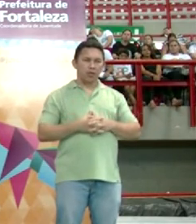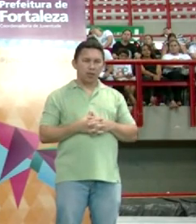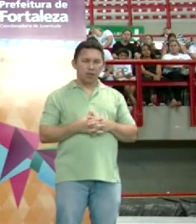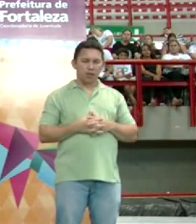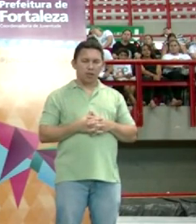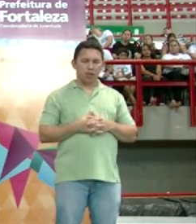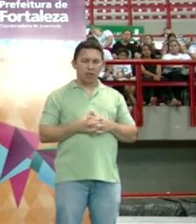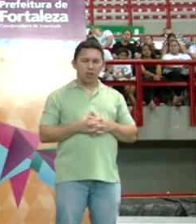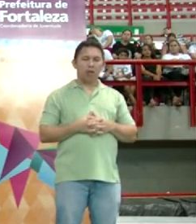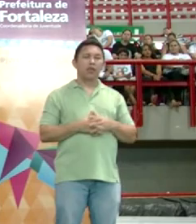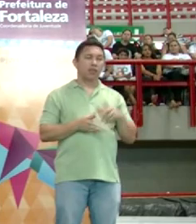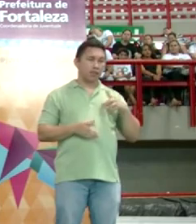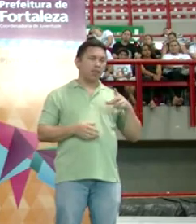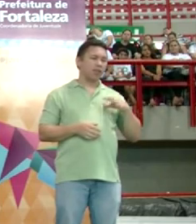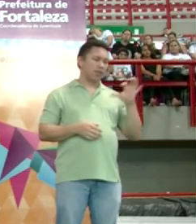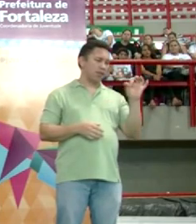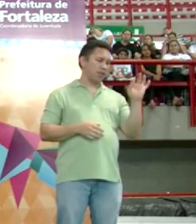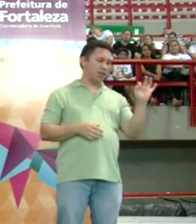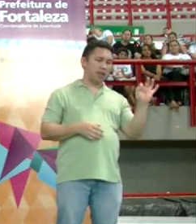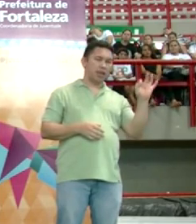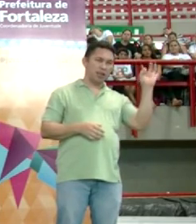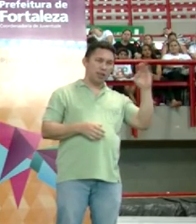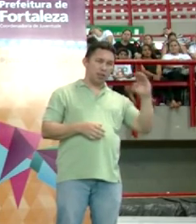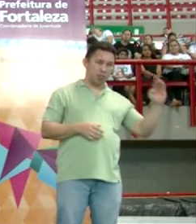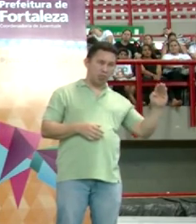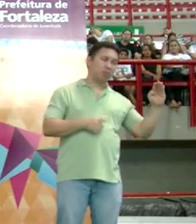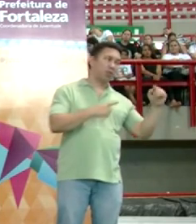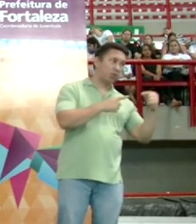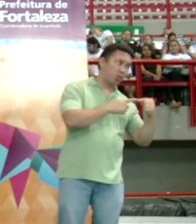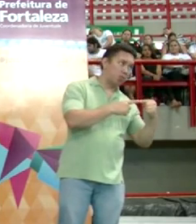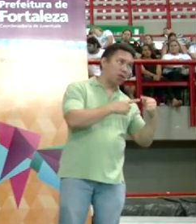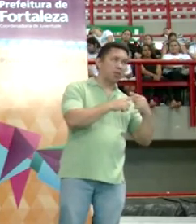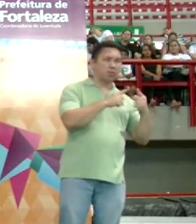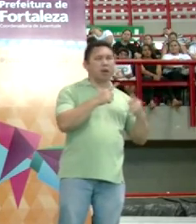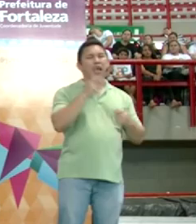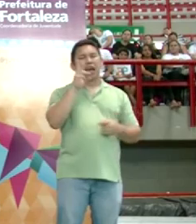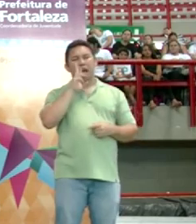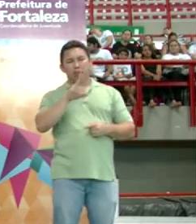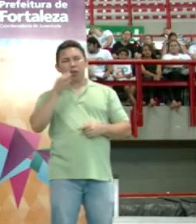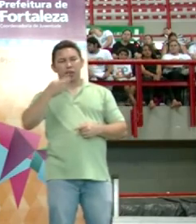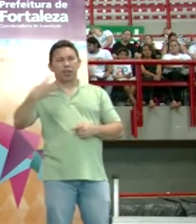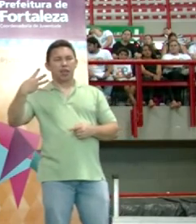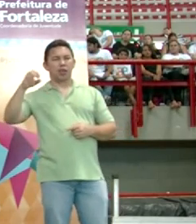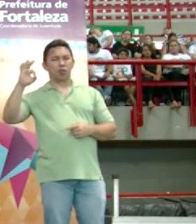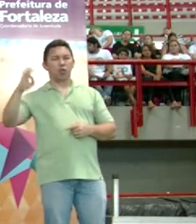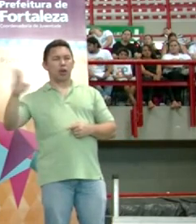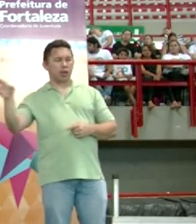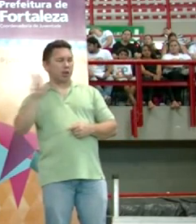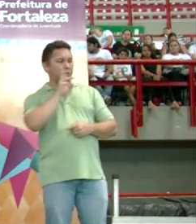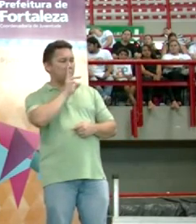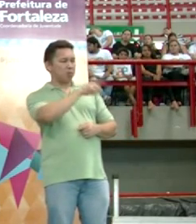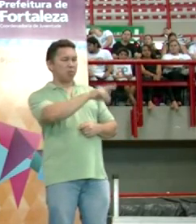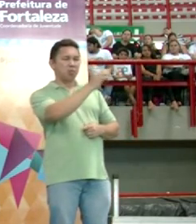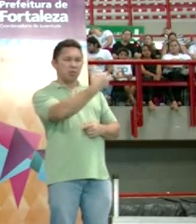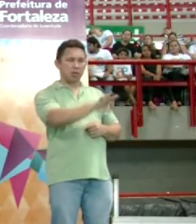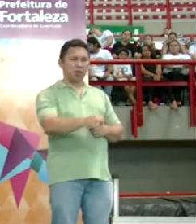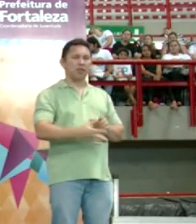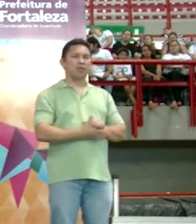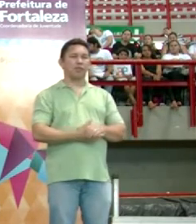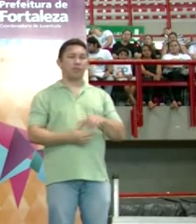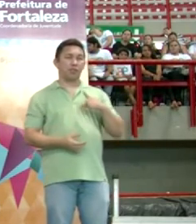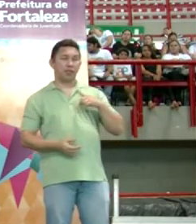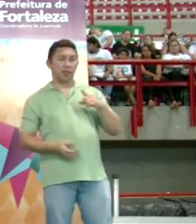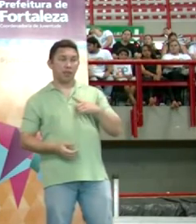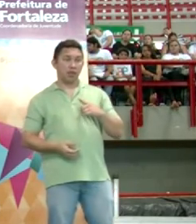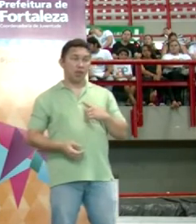tem a ver, mas não é a resposta certa. A resposta certa é 40. Ela está certa. Mas olha aqui uma coisa, ó. Vamos pensar. Se eu vou